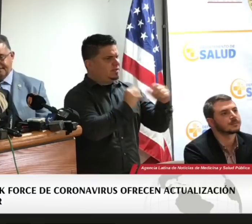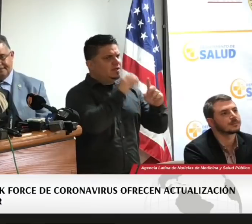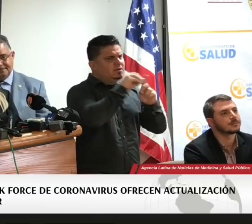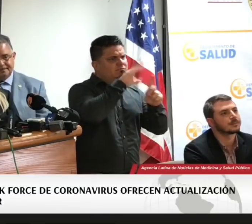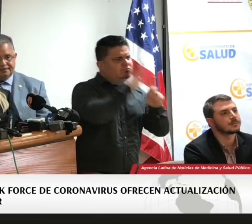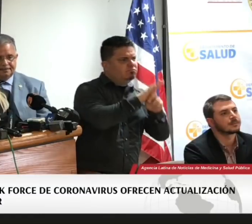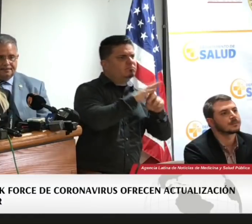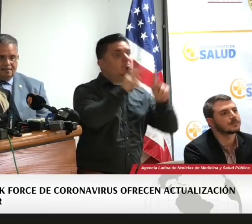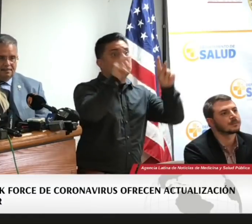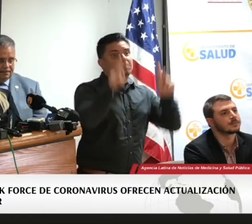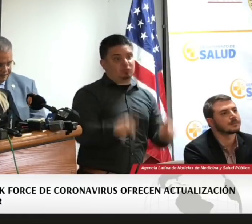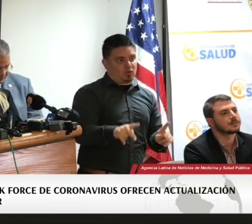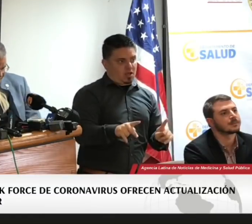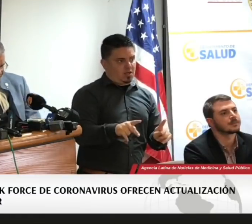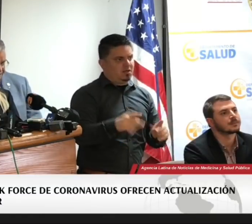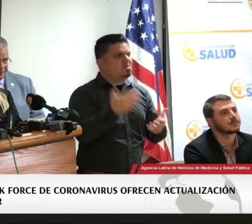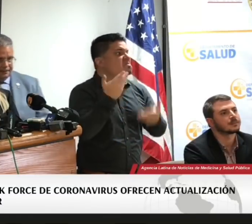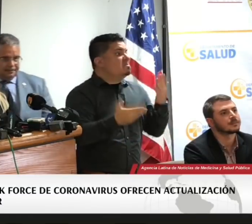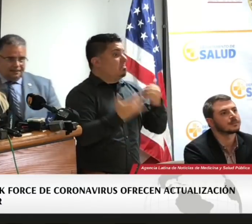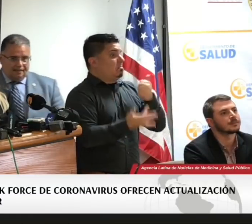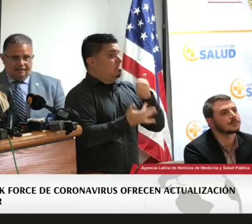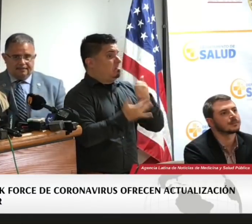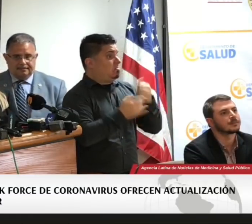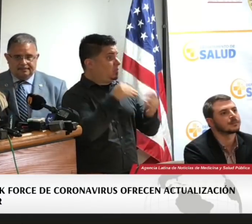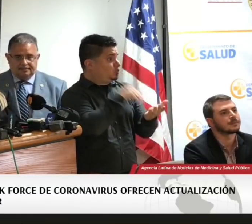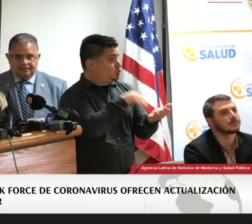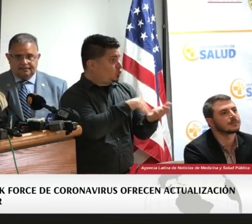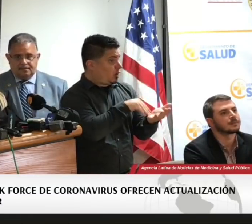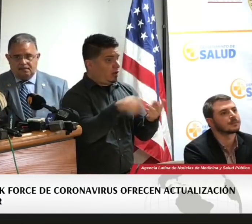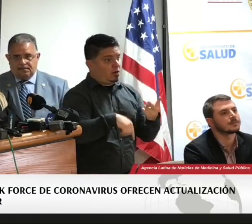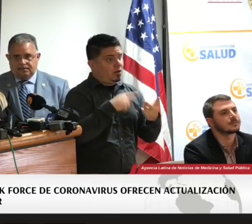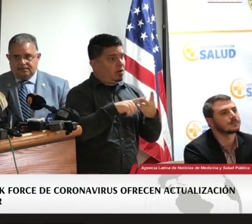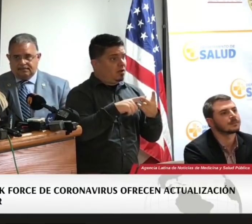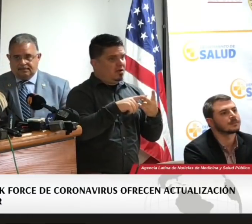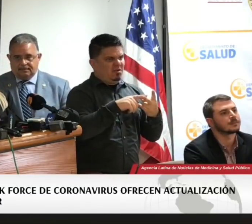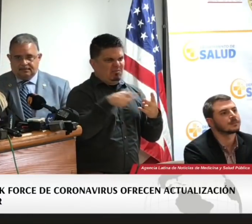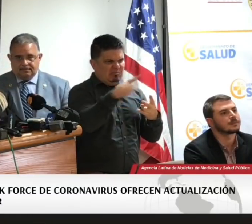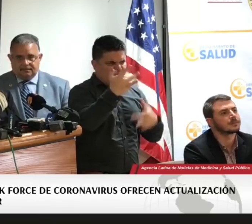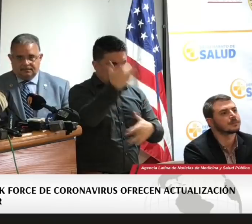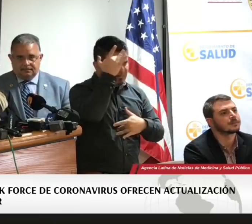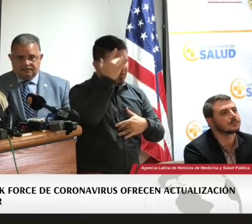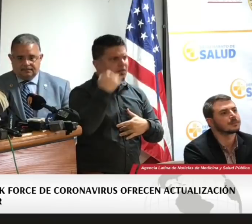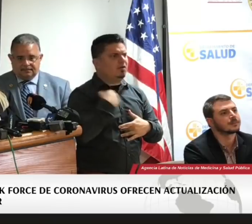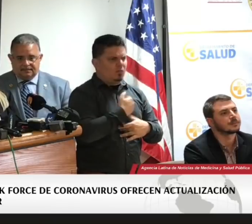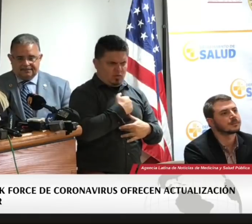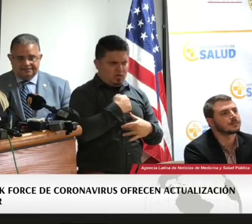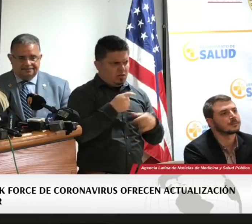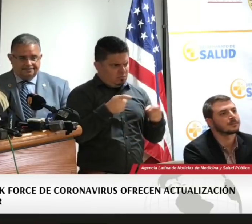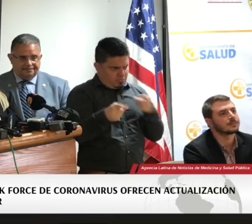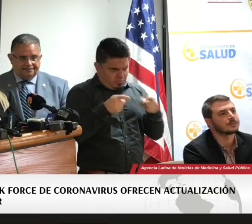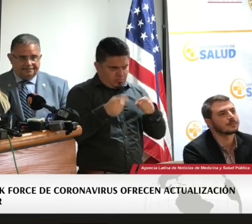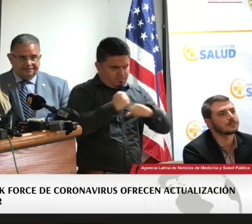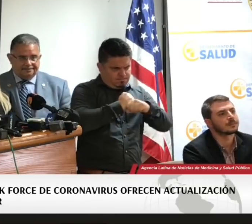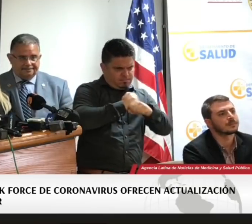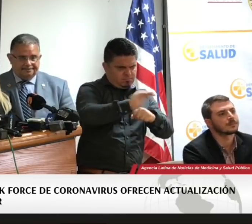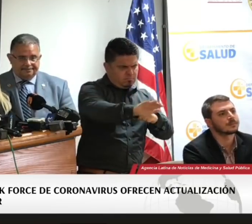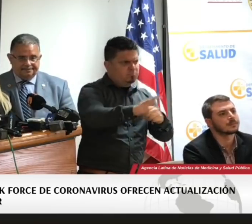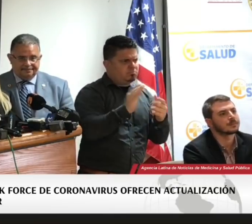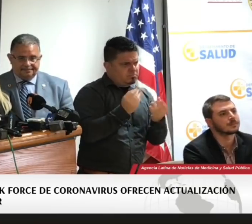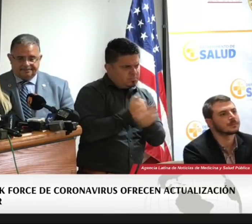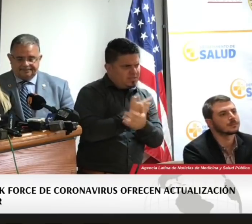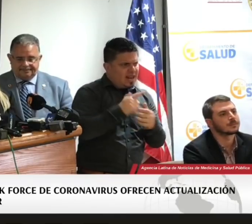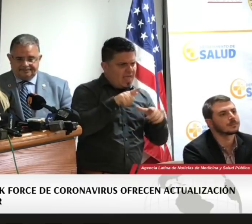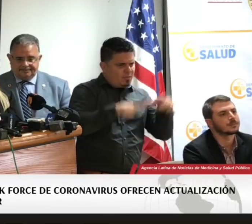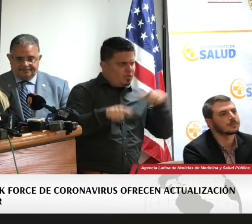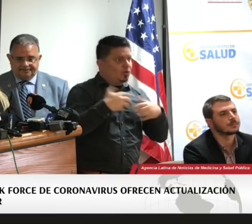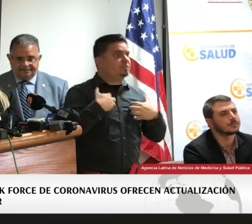salud, entiéndase un tecnólogo médico, así que hay que tener unos controles de seguridad para no exponer. Ahora mismo el Laboratorio de Salud Pública de Puerto Rico pues cuenta